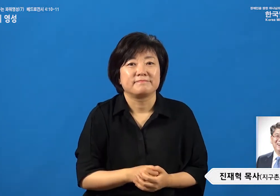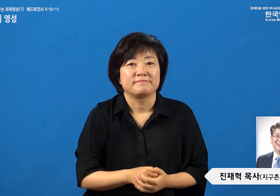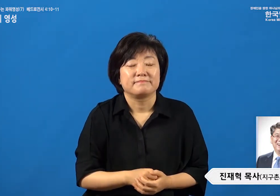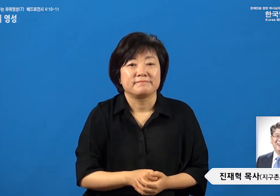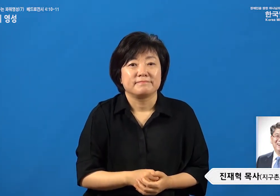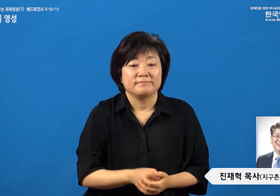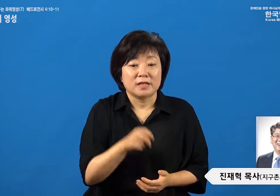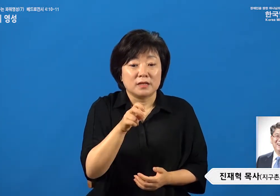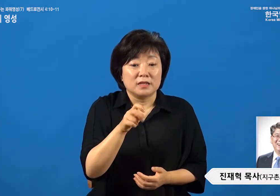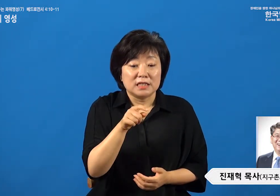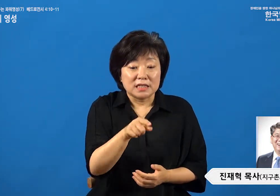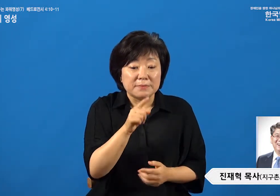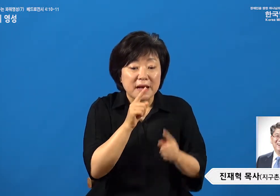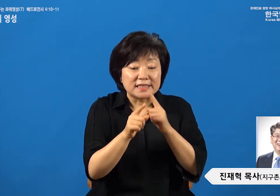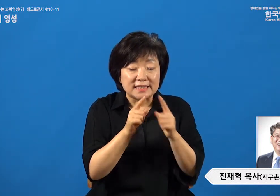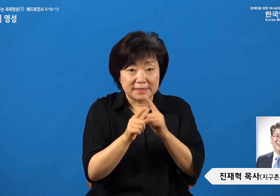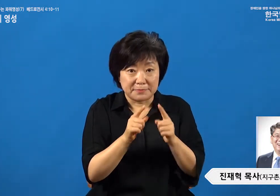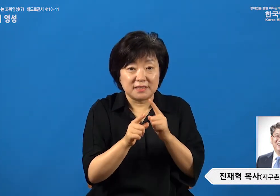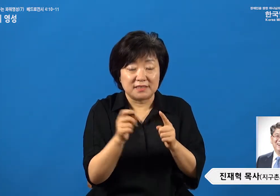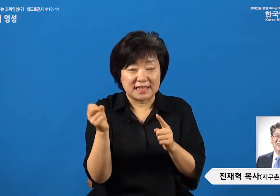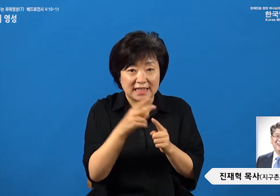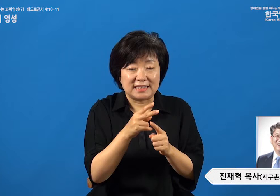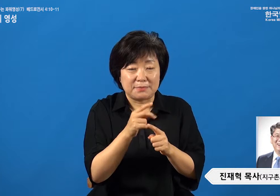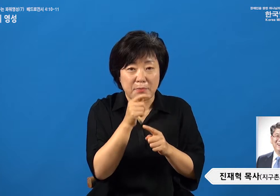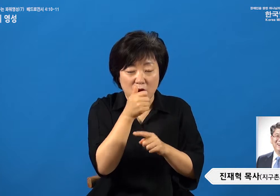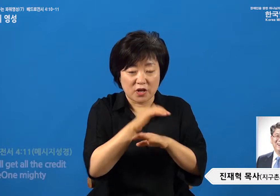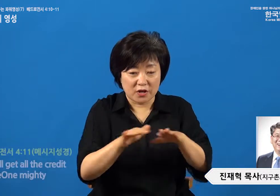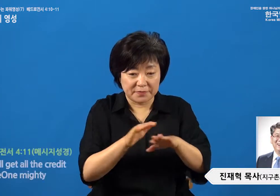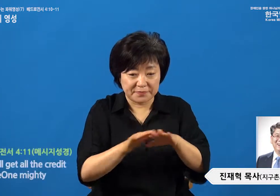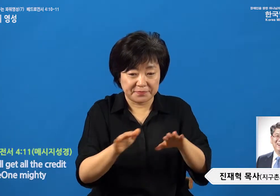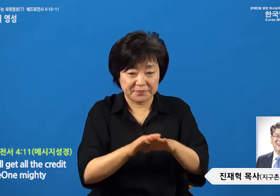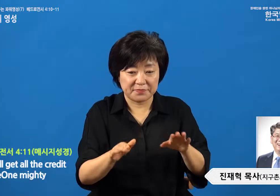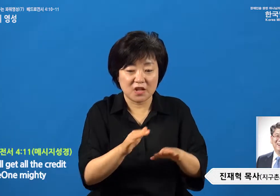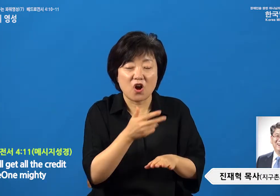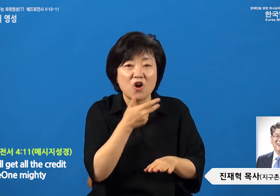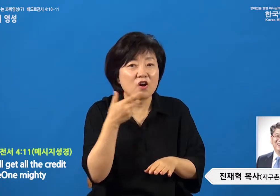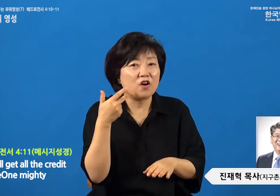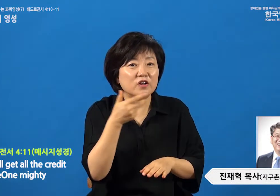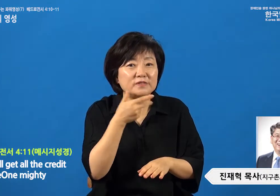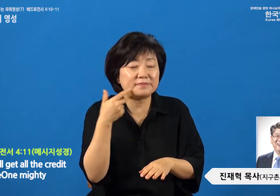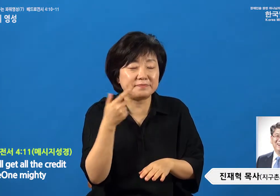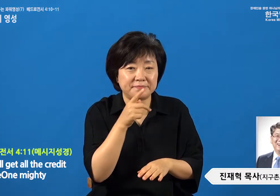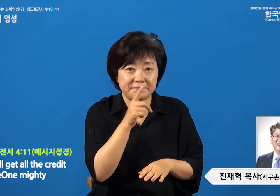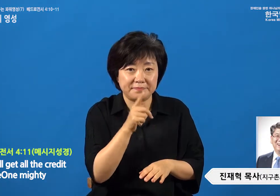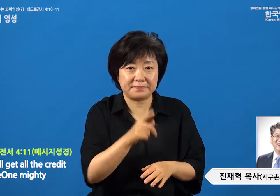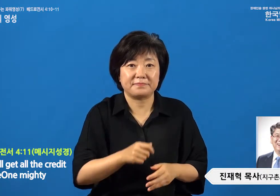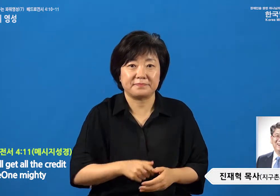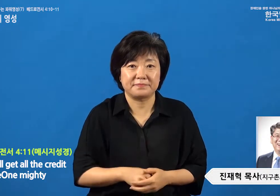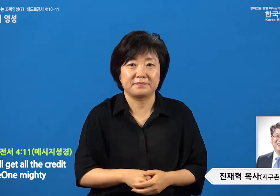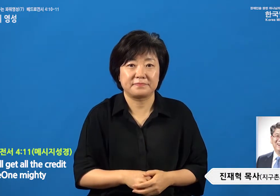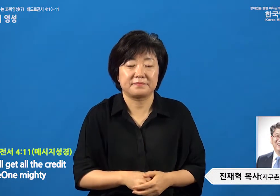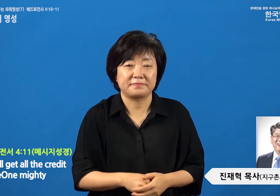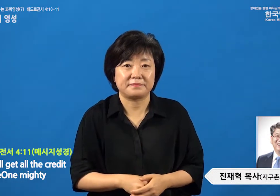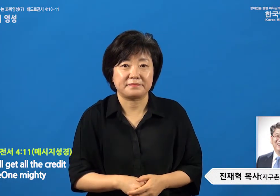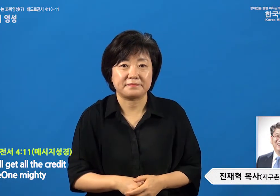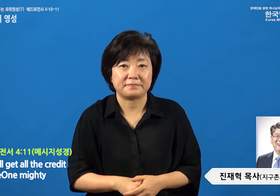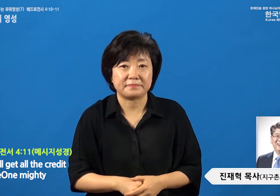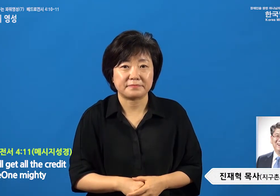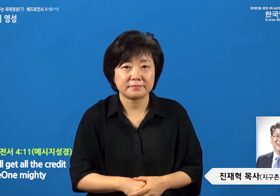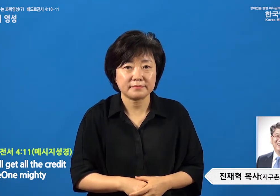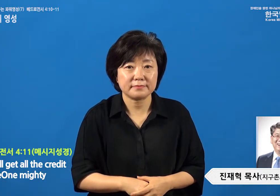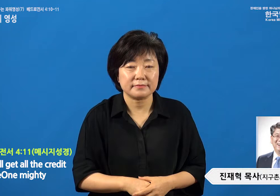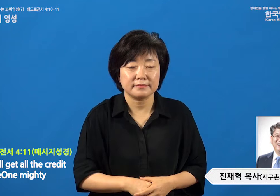그래서 메시지 성경은 이 말씀을 이렇게 번역해 놓았습니다. He will get all the credit as the